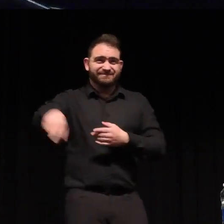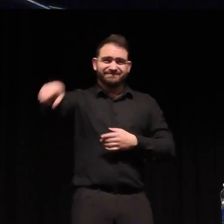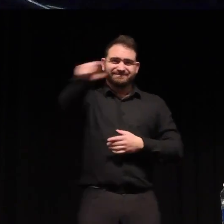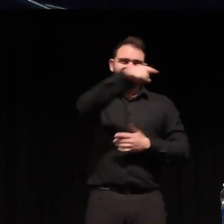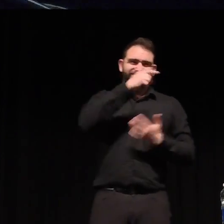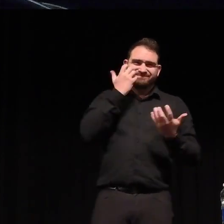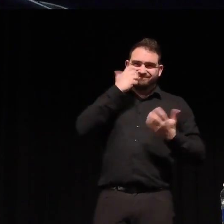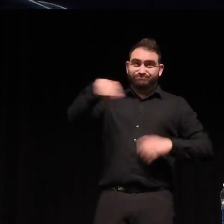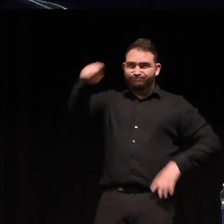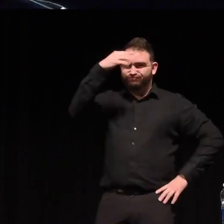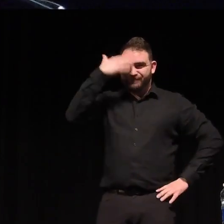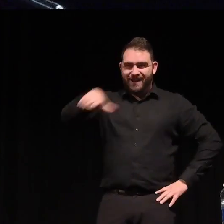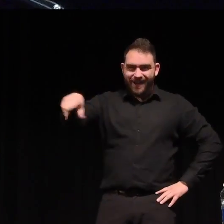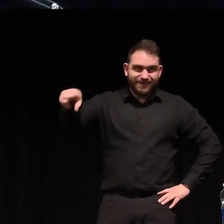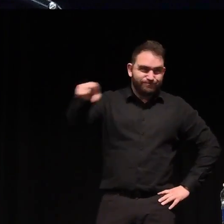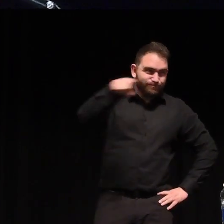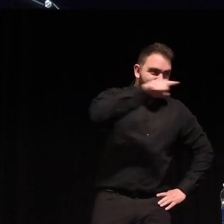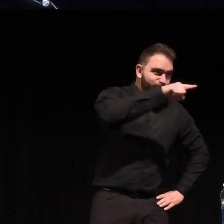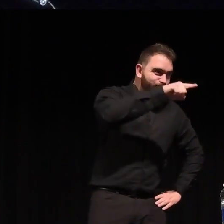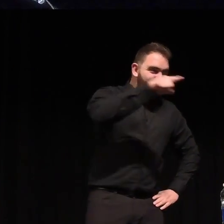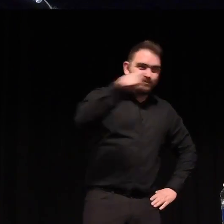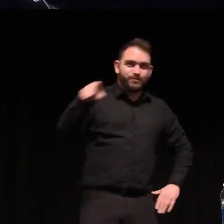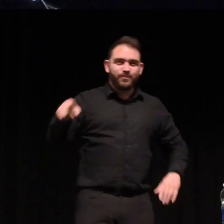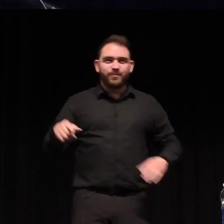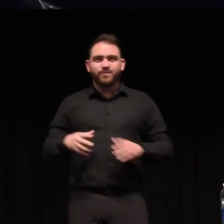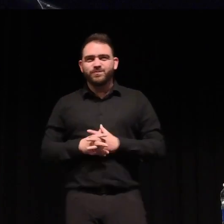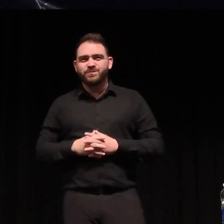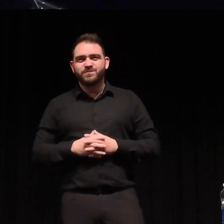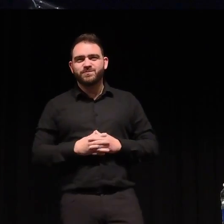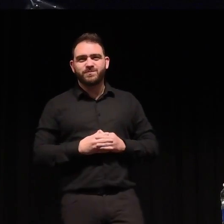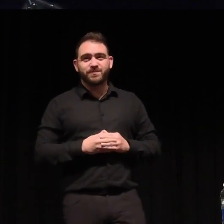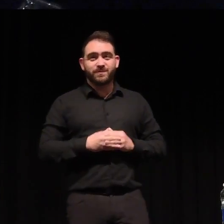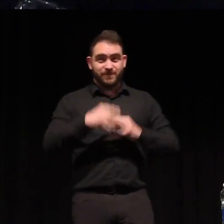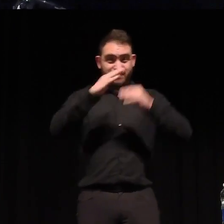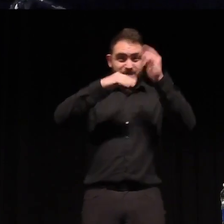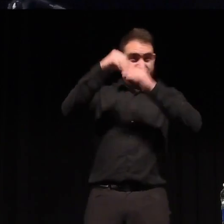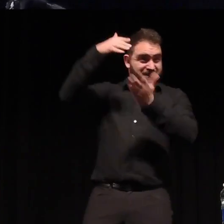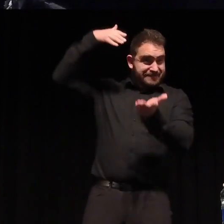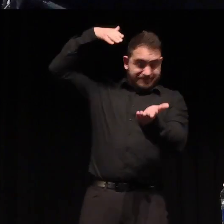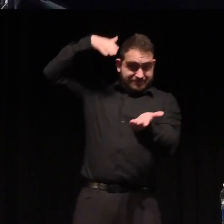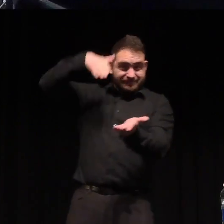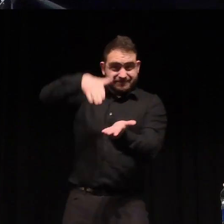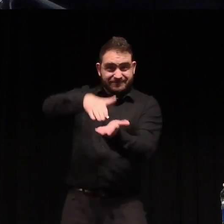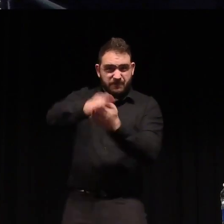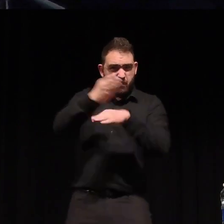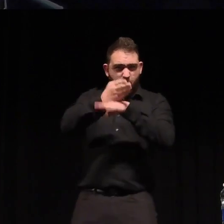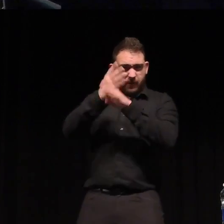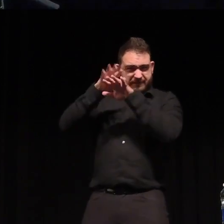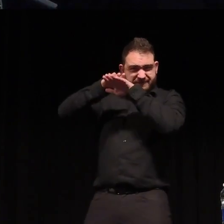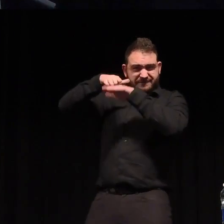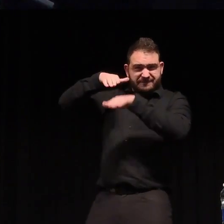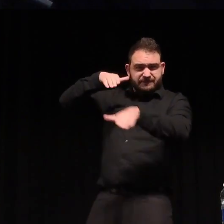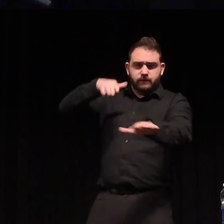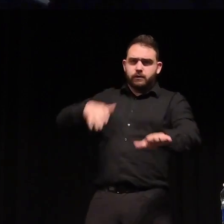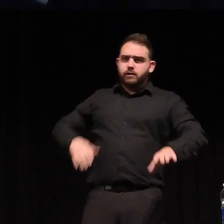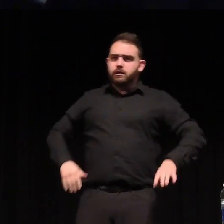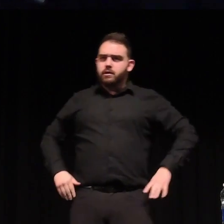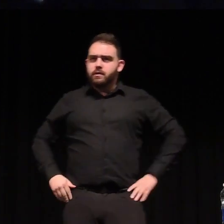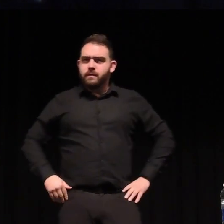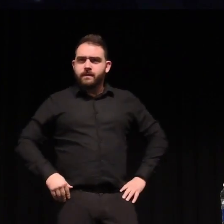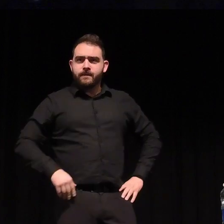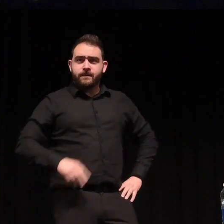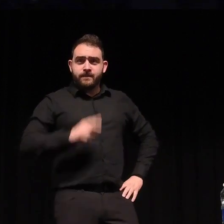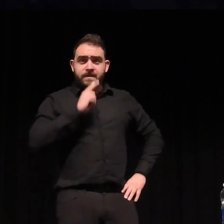arrivé, hein? Oui, oui, oui. Quand tu bâtis une glissade en bois, il faut vérifier s'il n'y a pas des